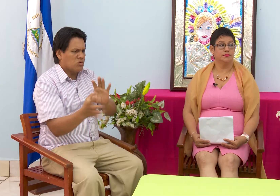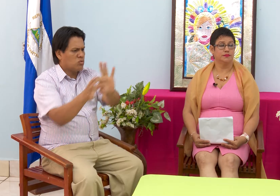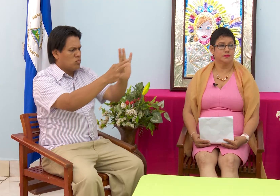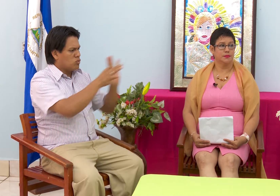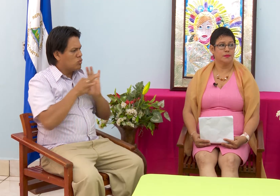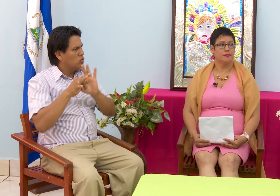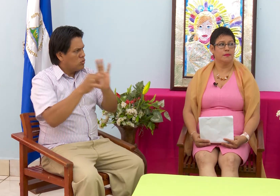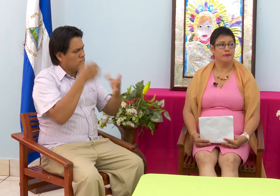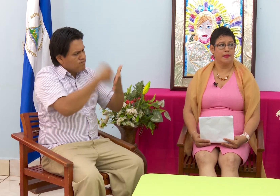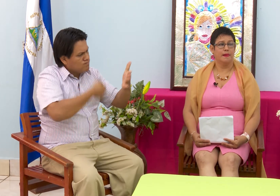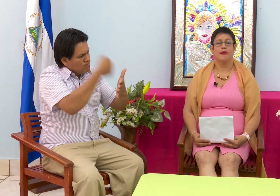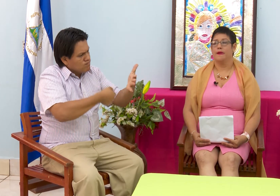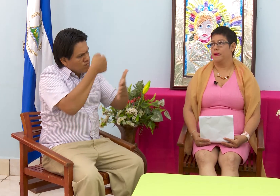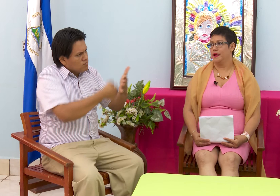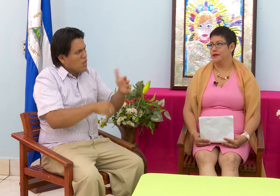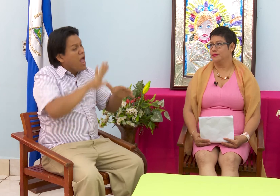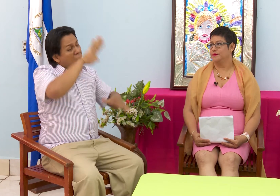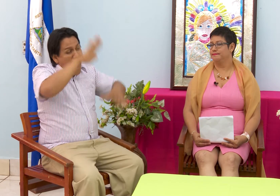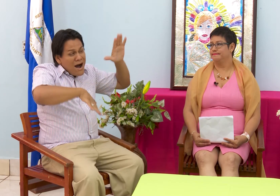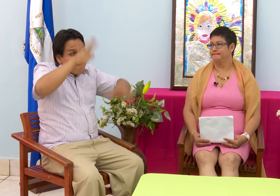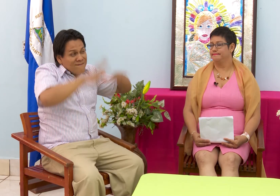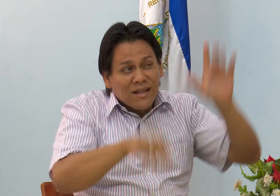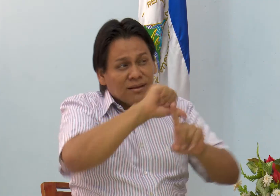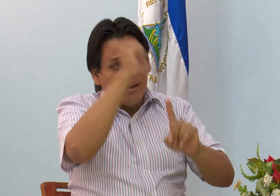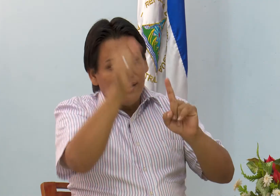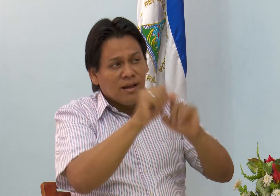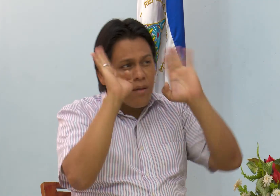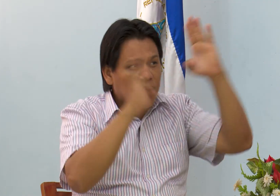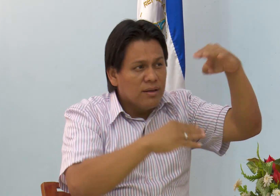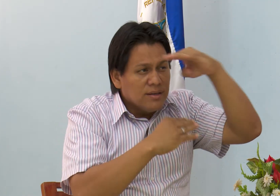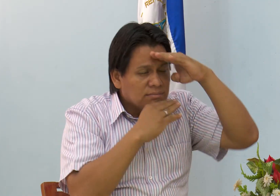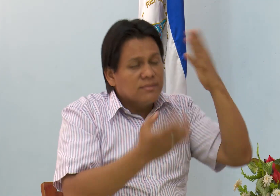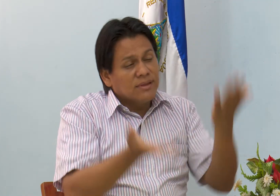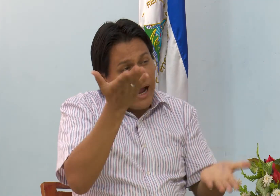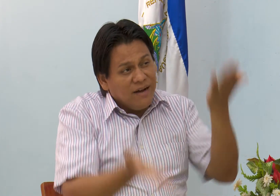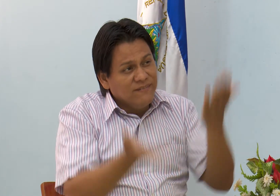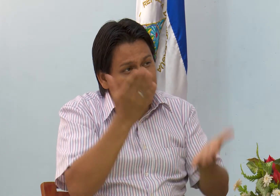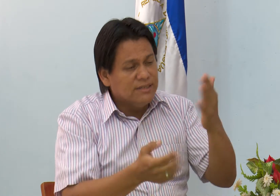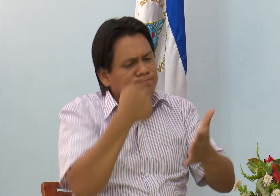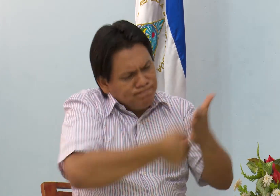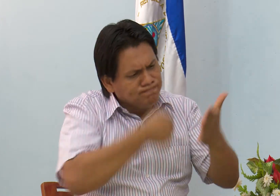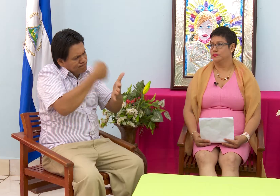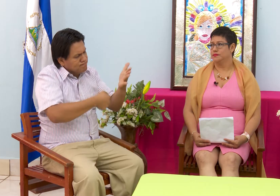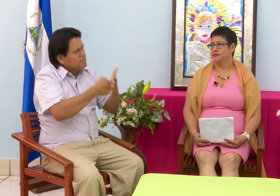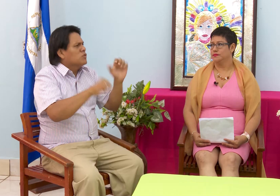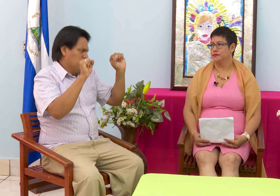ley del derecho a las personas con discapacidad. Y creo que ha habido bastante incidencia por parte de las organizaciones que las personas con